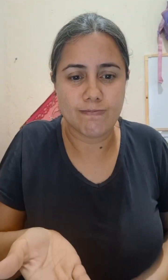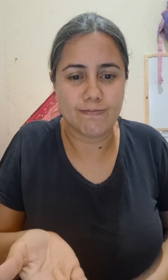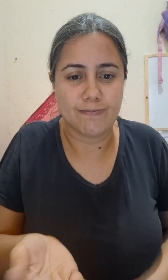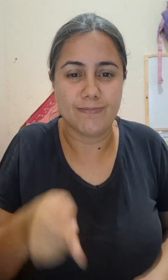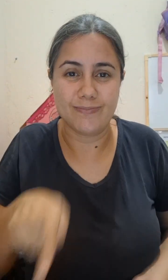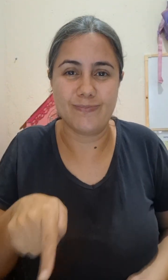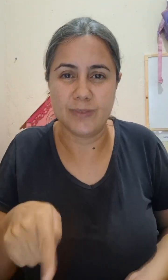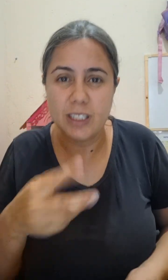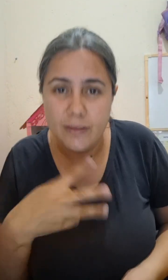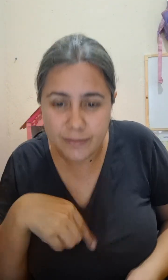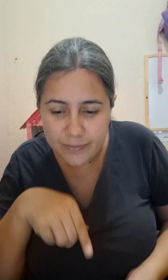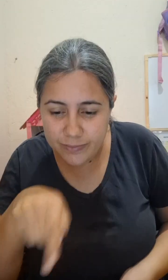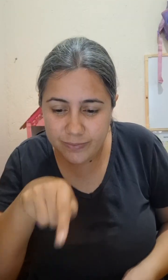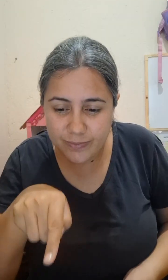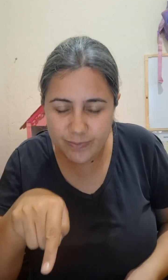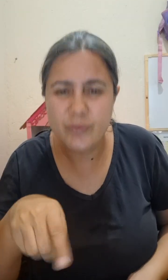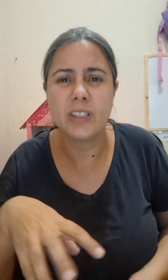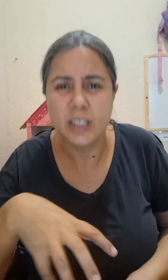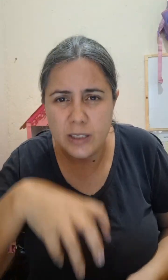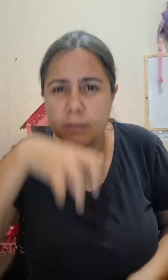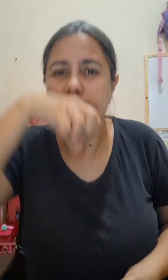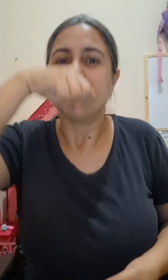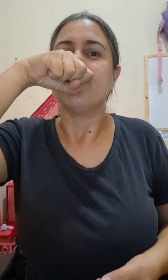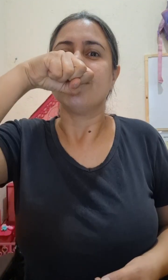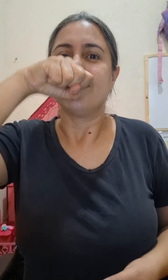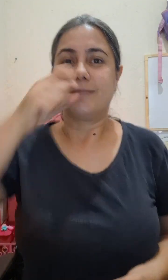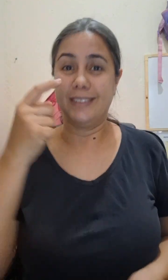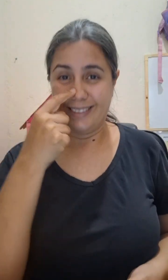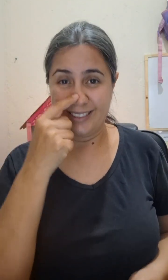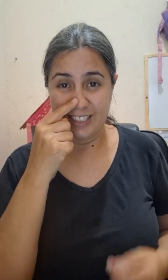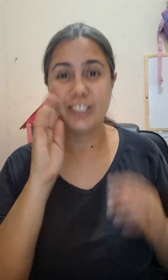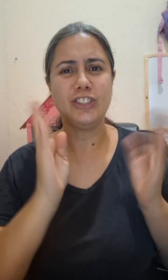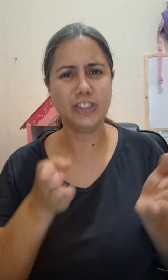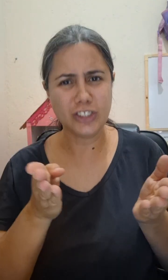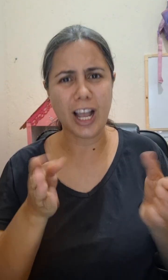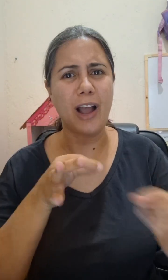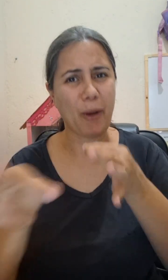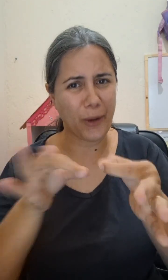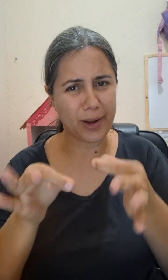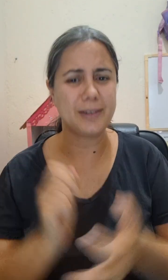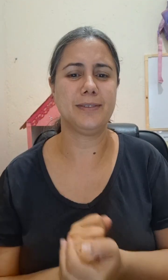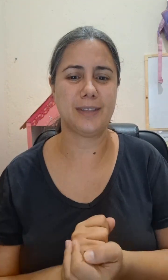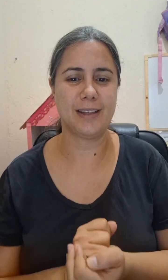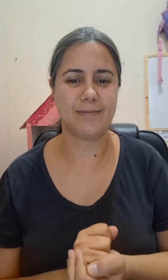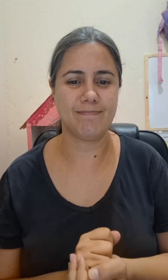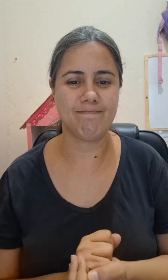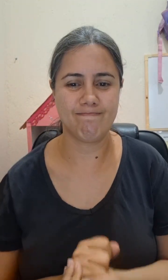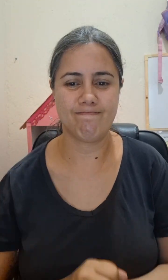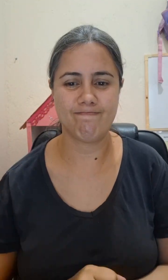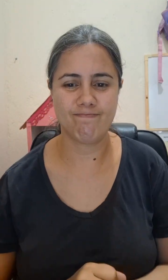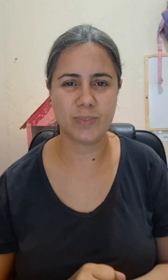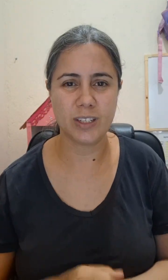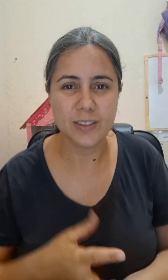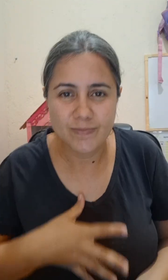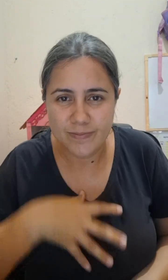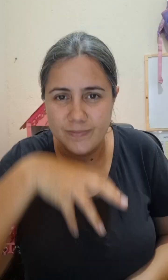vida. E ele dá por meio do sopro de Deus, dele mesmo. Deus sopra nas narinas